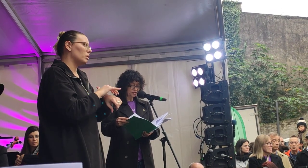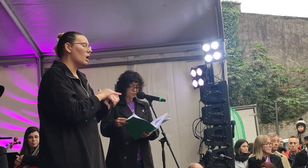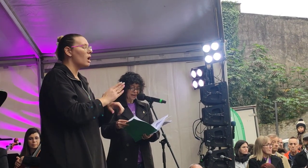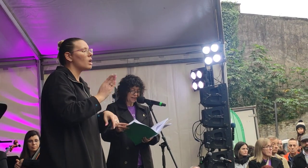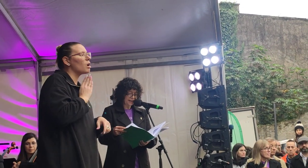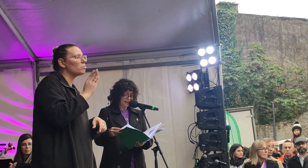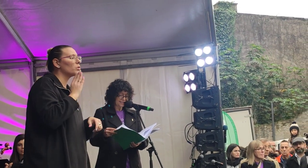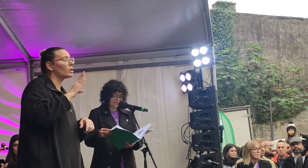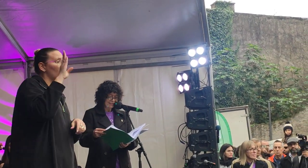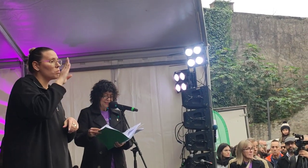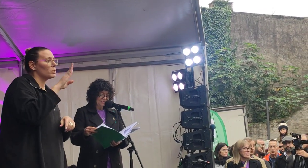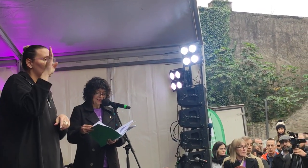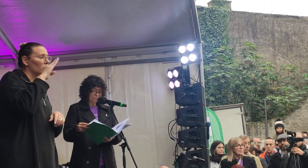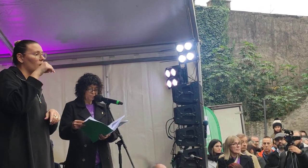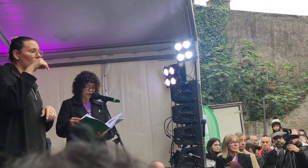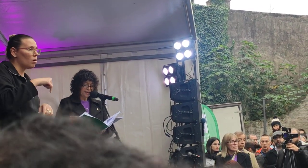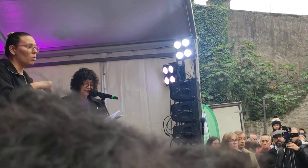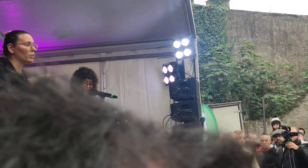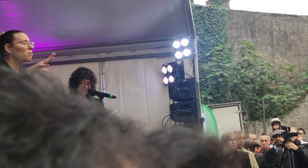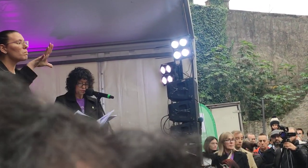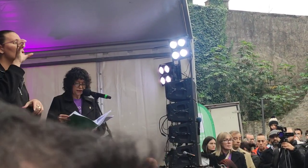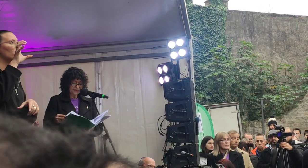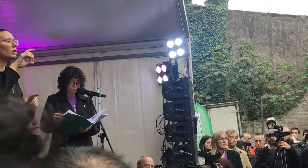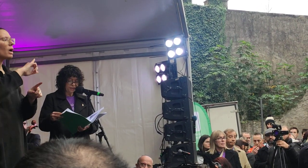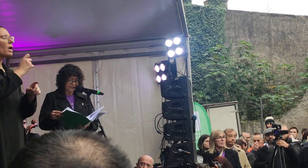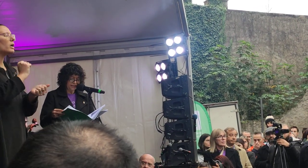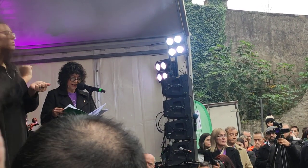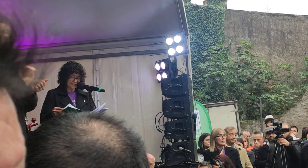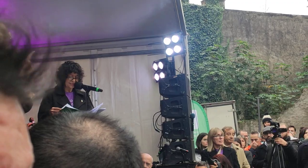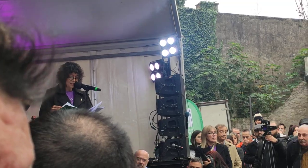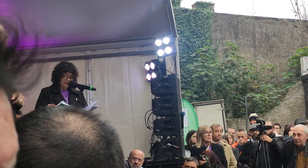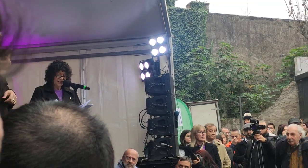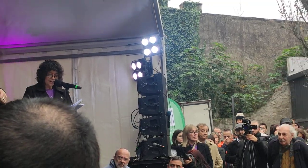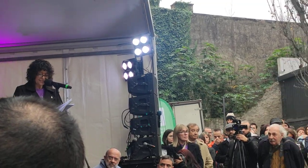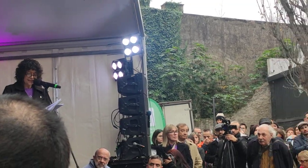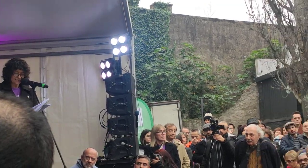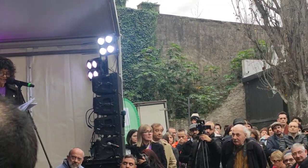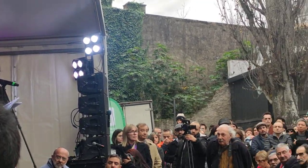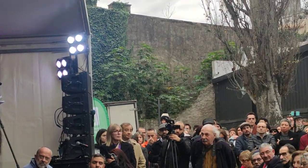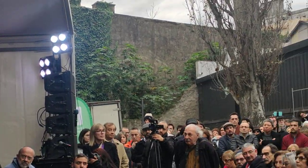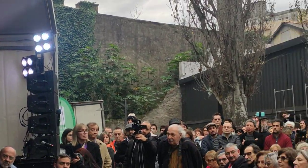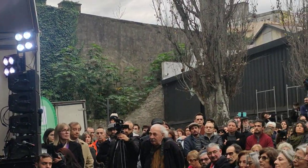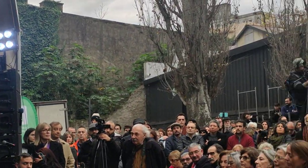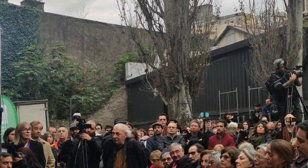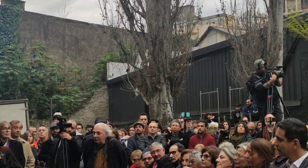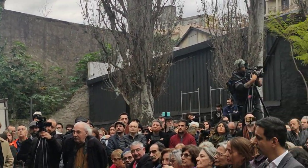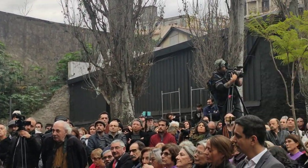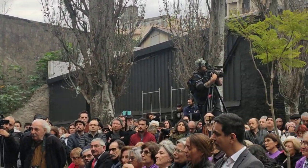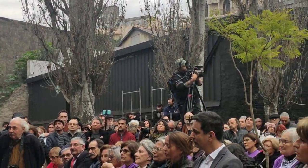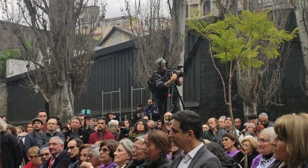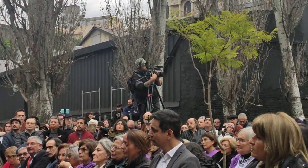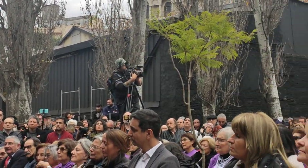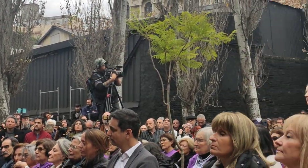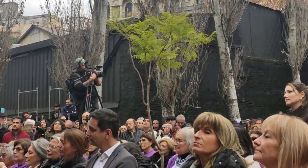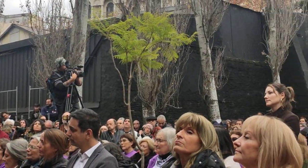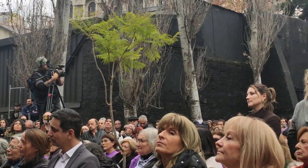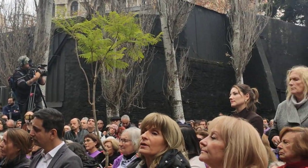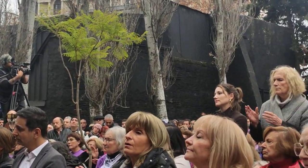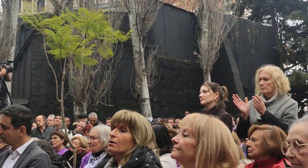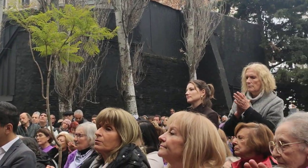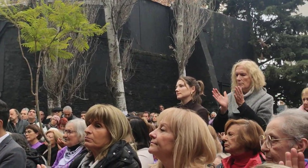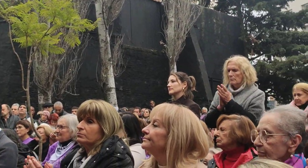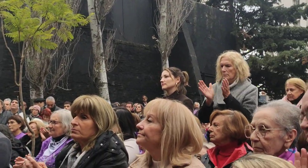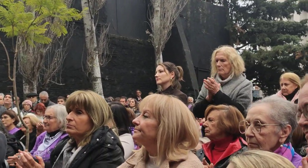las mujeres homenajeadas en el memorial de las expresas políticas, gracias. Silvana Pizano, alcaldesa, municipio B.